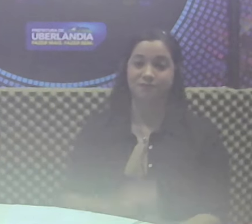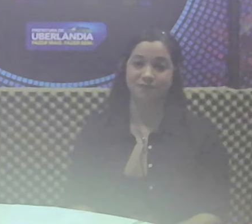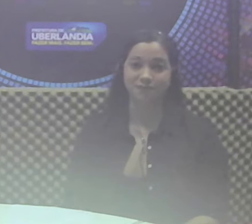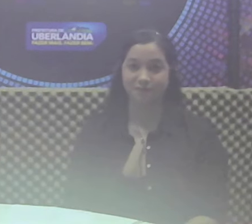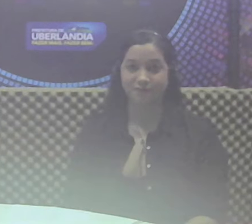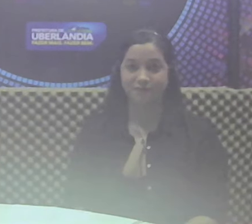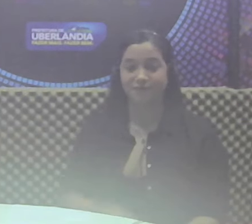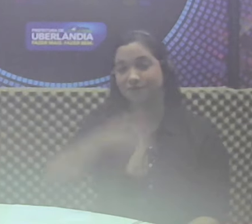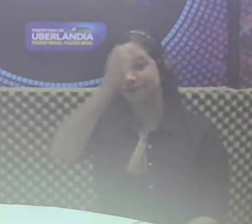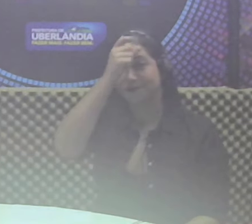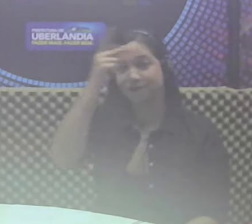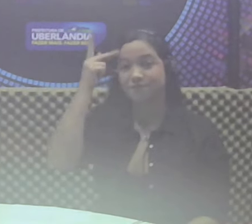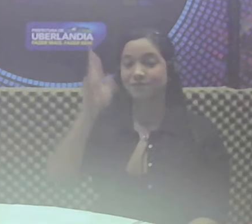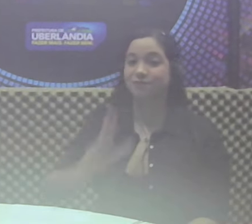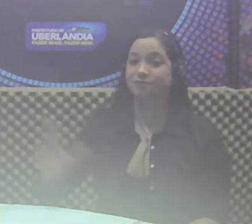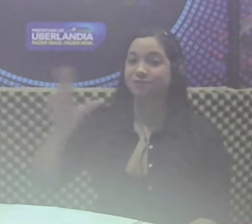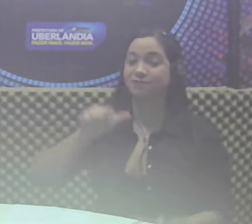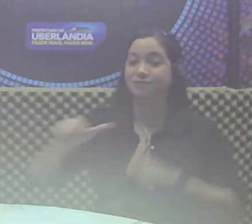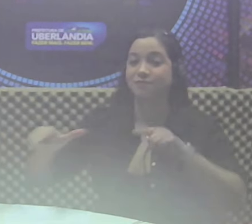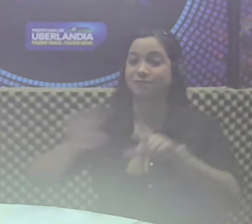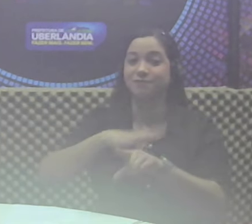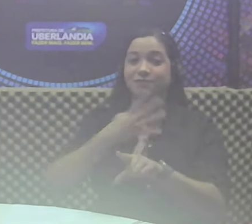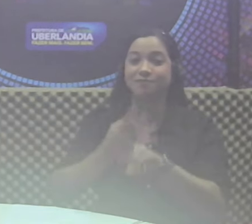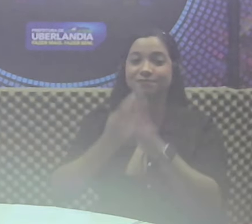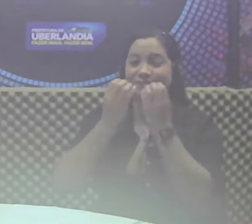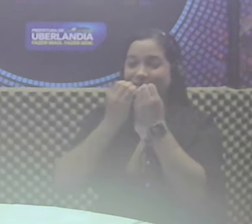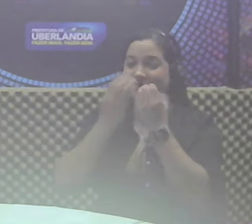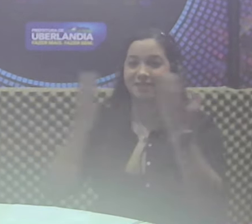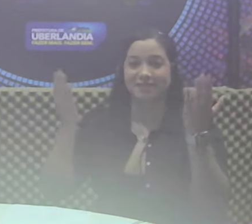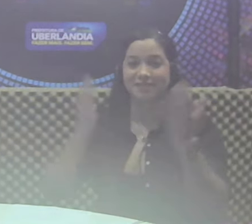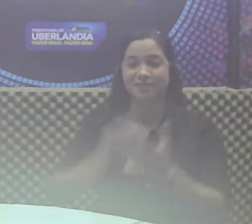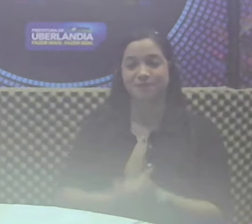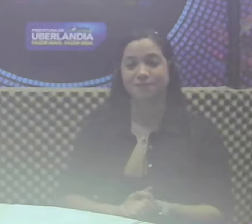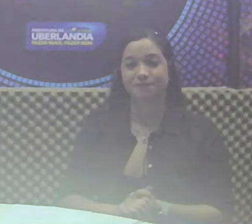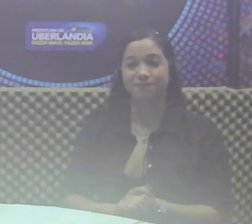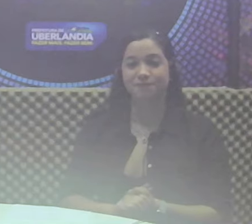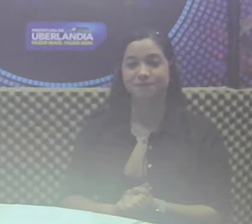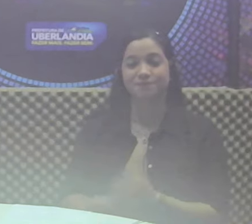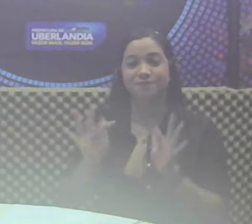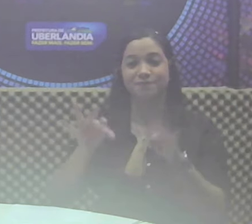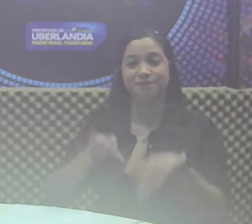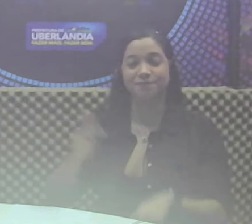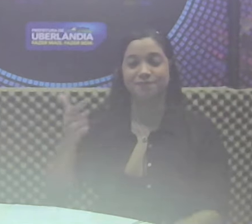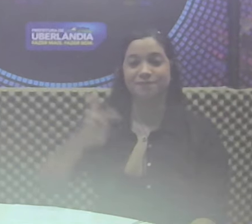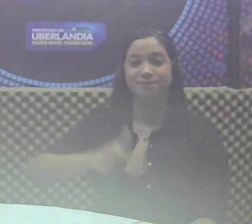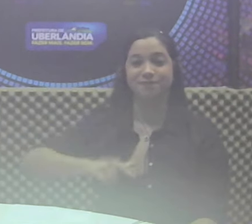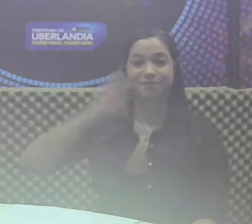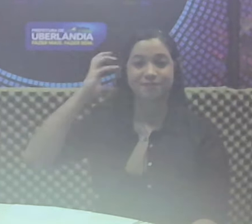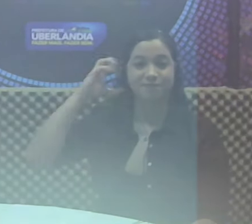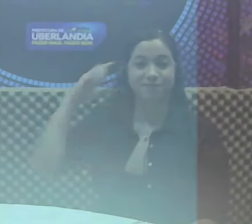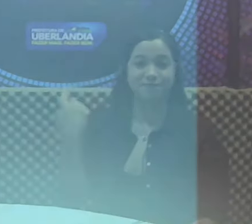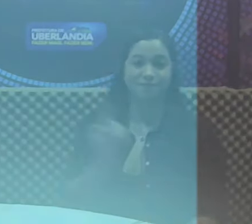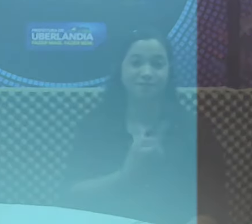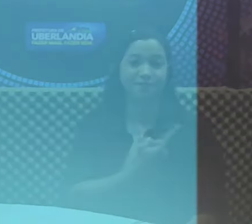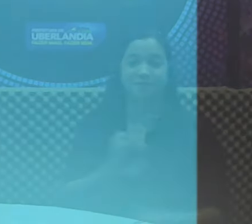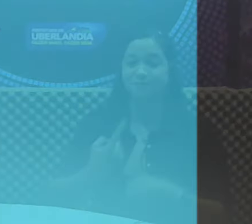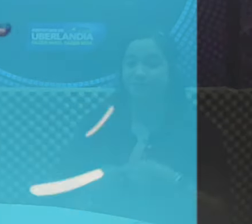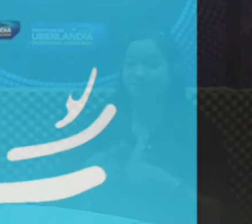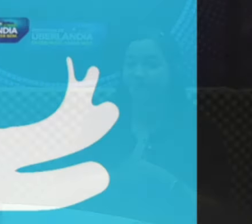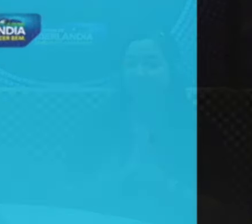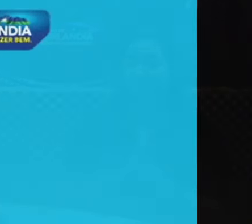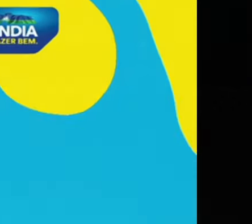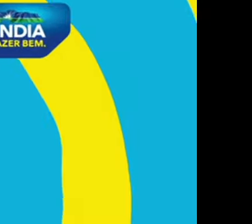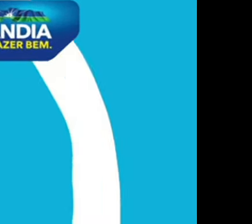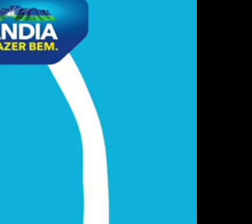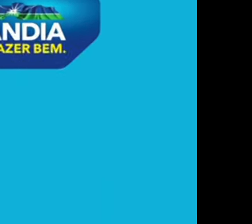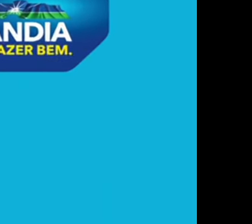de Castro Kalimann. Prefeitura de Uberlândia. Fazer mais, fazer bem. Fica por aqui mais uma edição do programa da Rádio